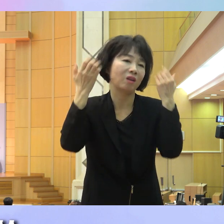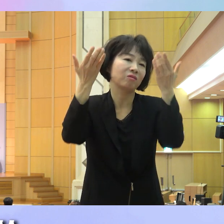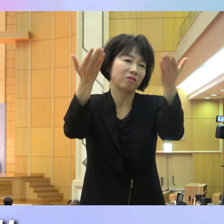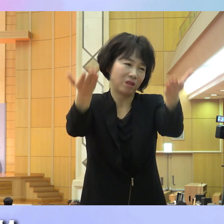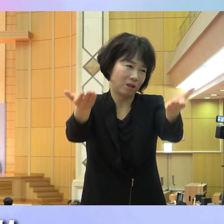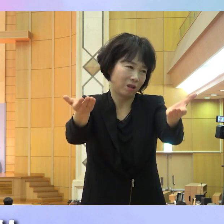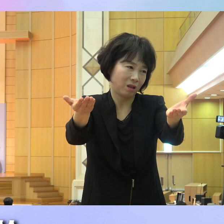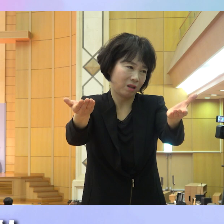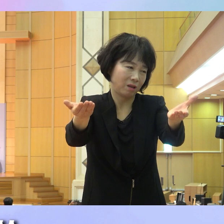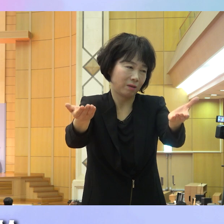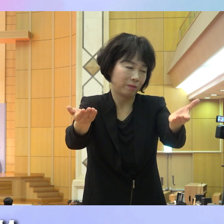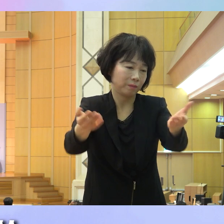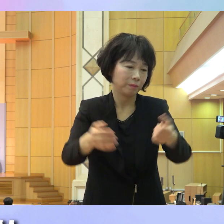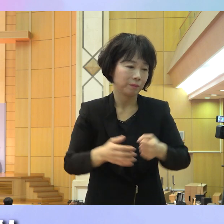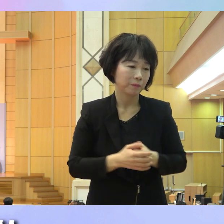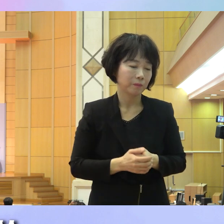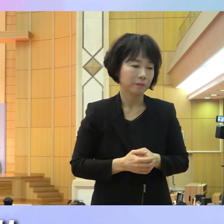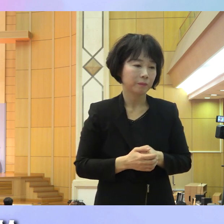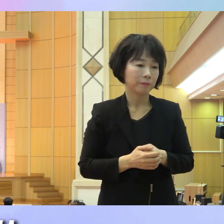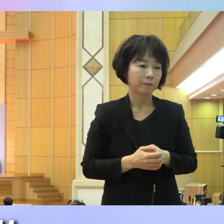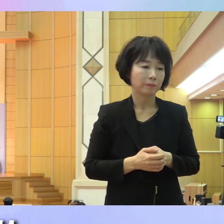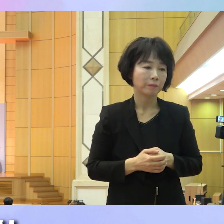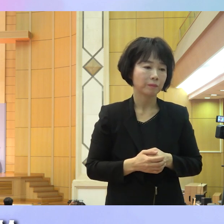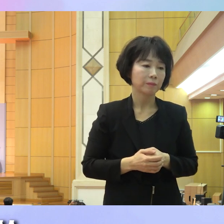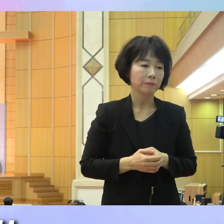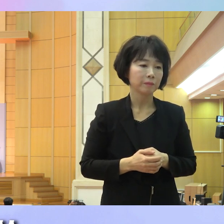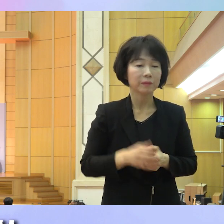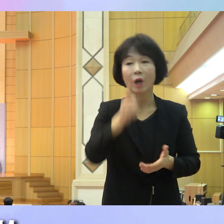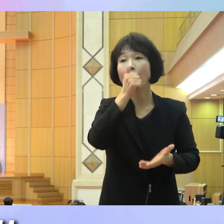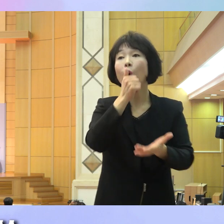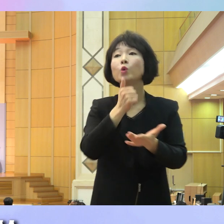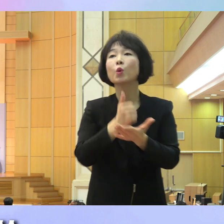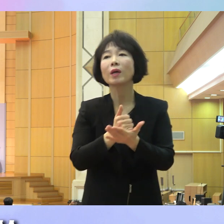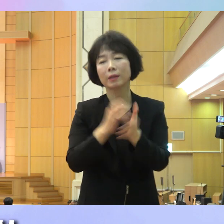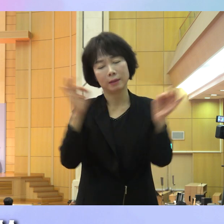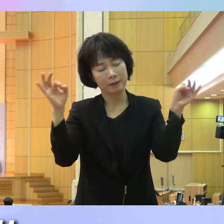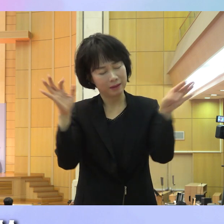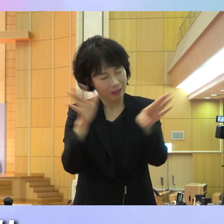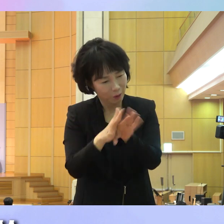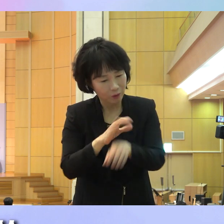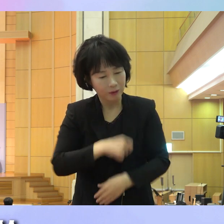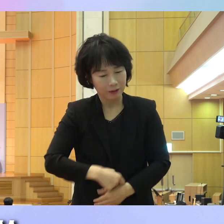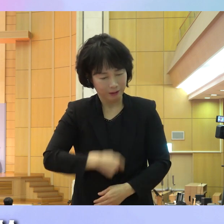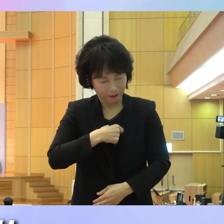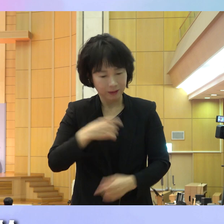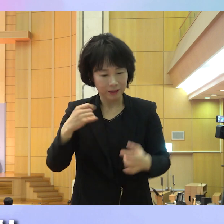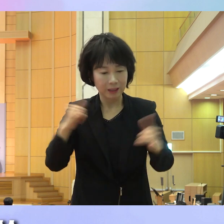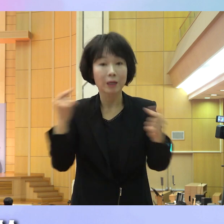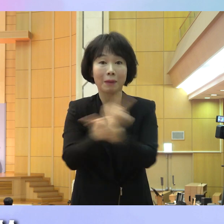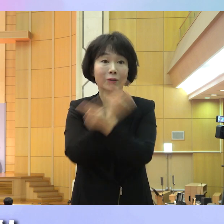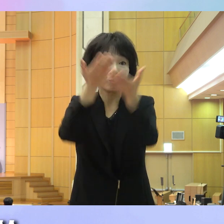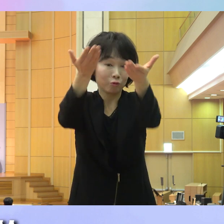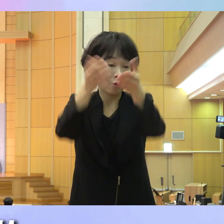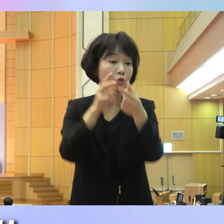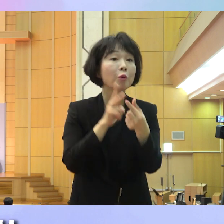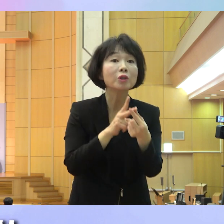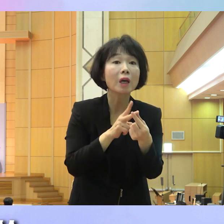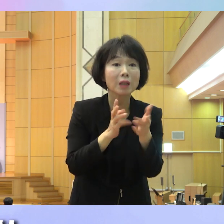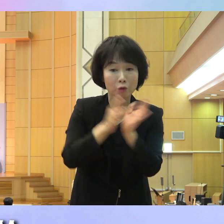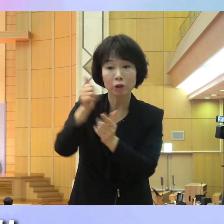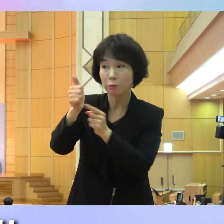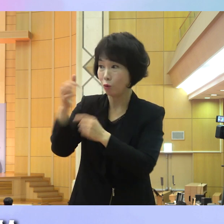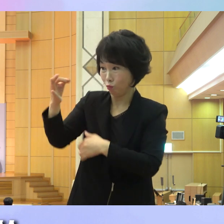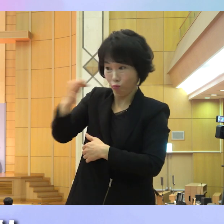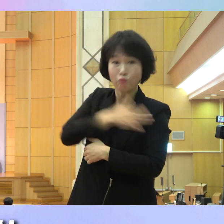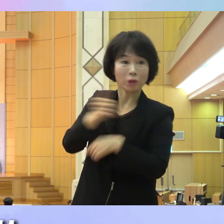그래서 죄인을 의인되게 하고 병든 자를 건강하게 하시고, 또 예수님이 부요한데도 불구하고